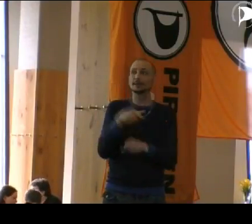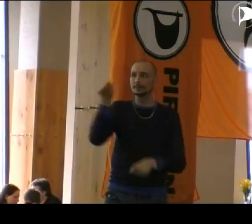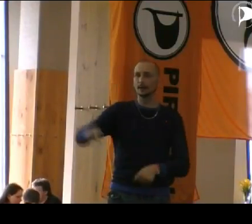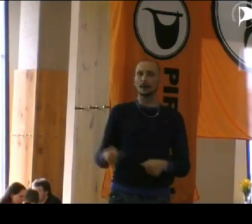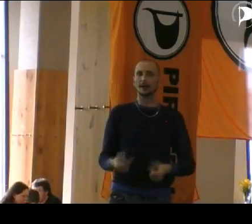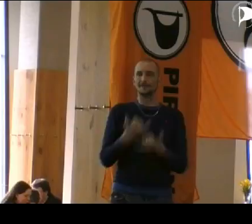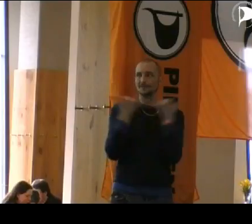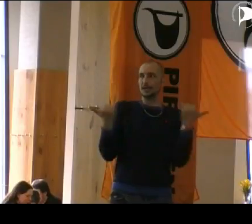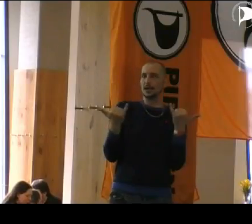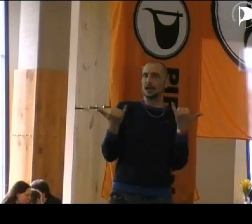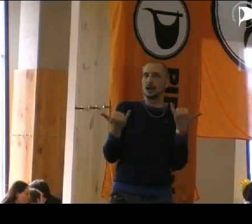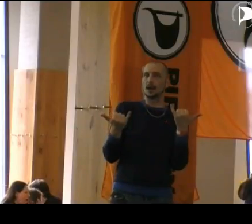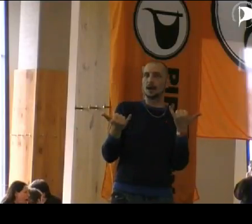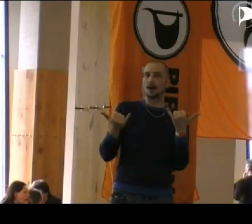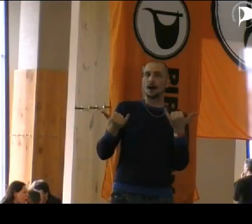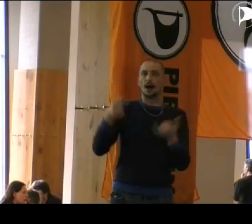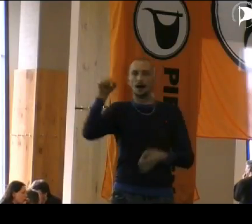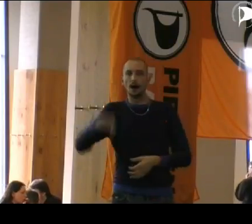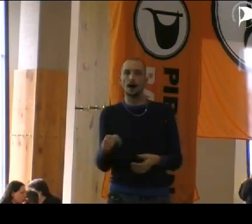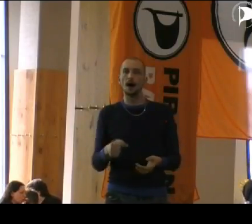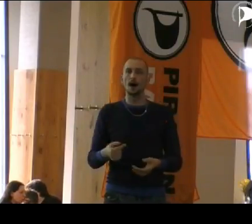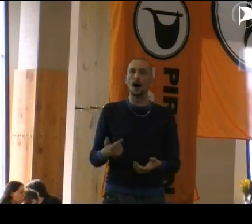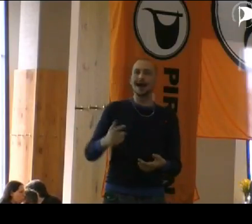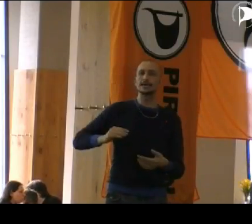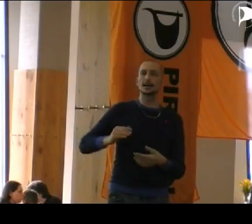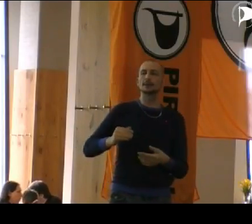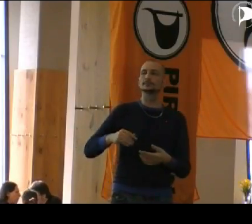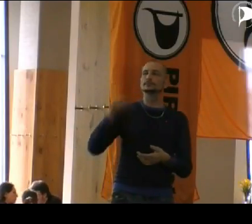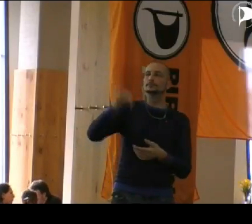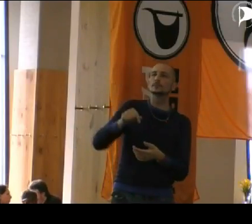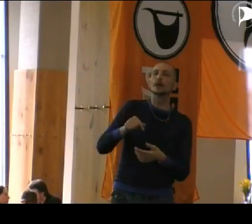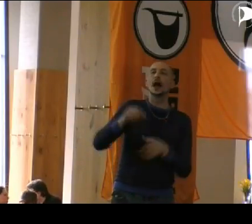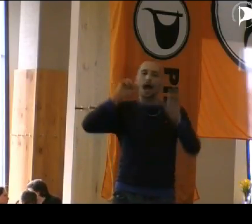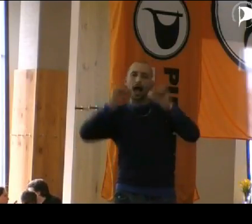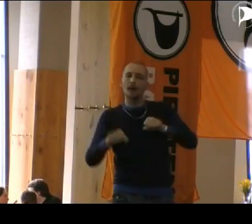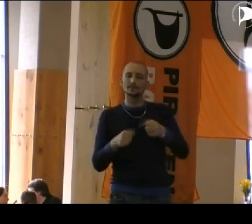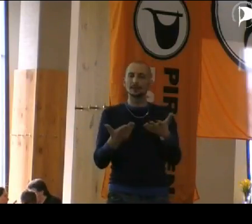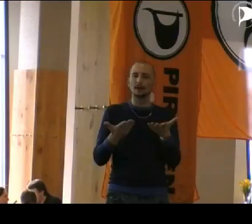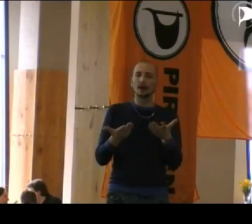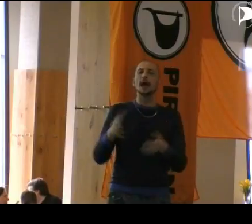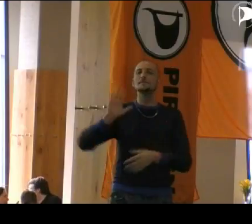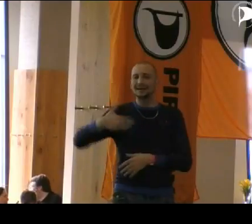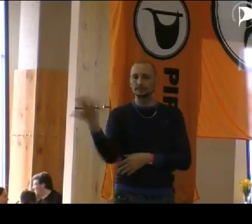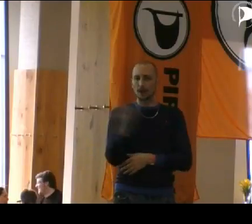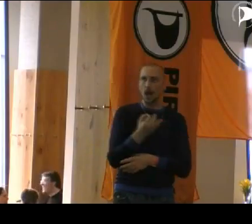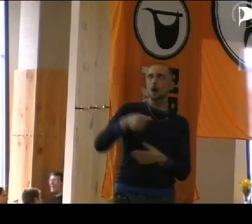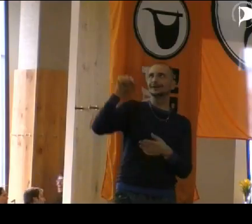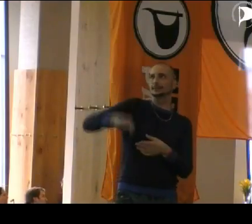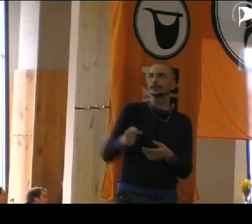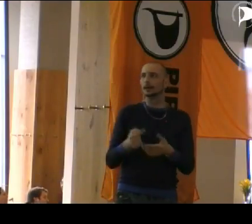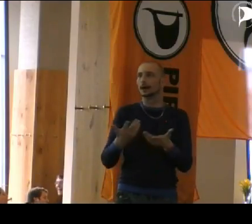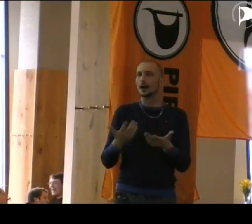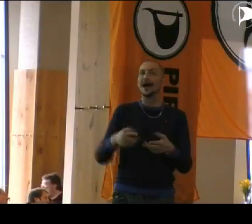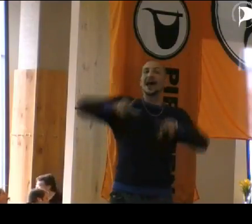sind der sie karriere galt in oder dass sie irgendwie das amt jetzt ist auf weltherrschaft